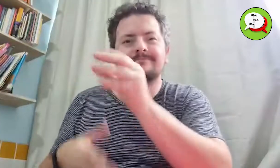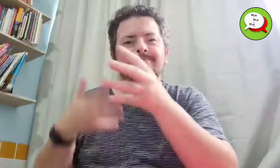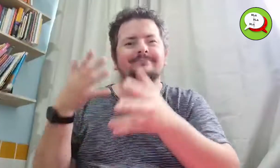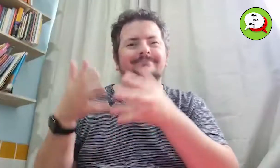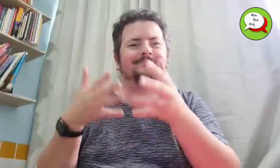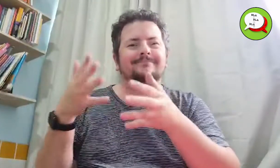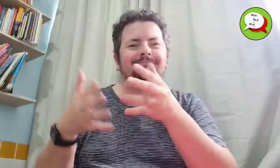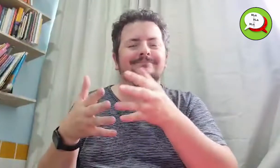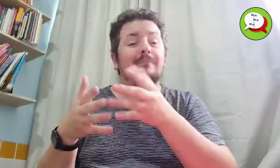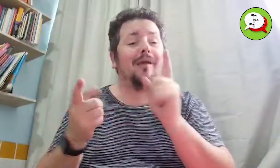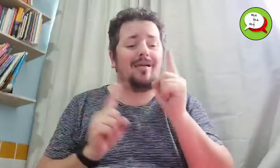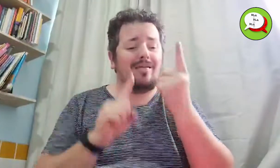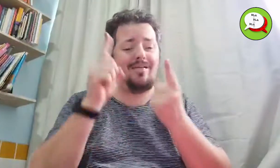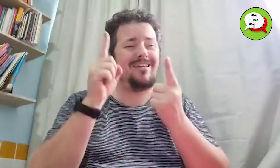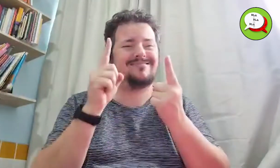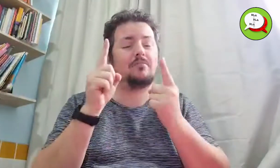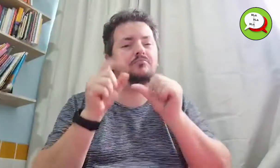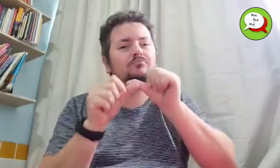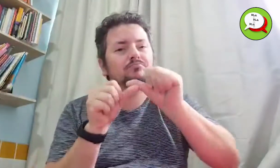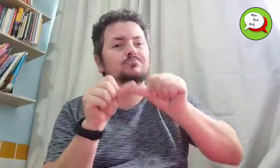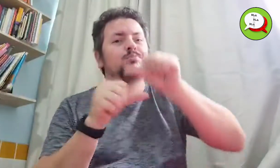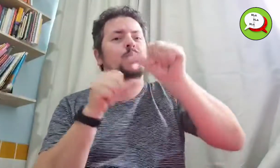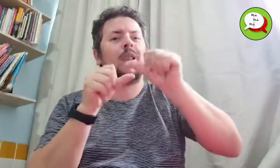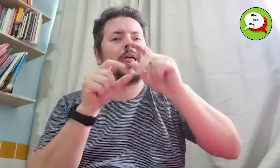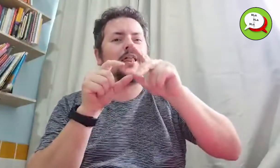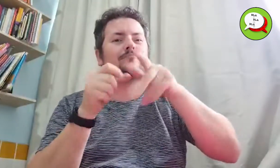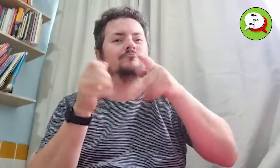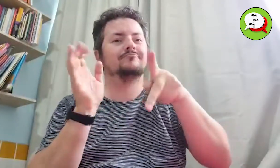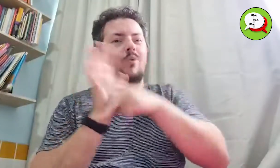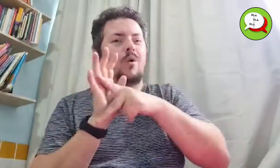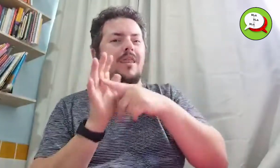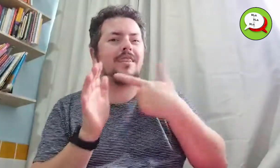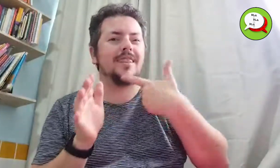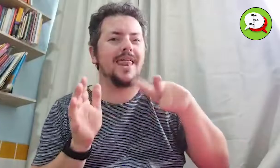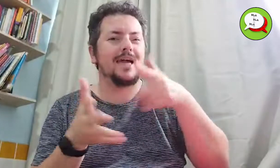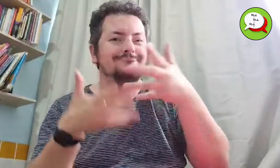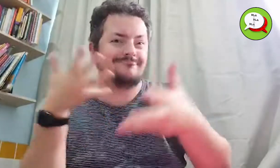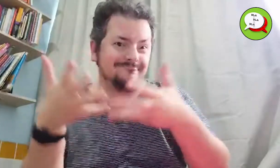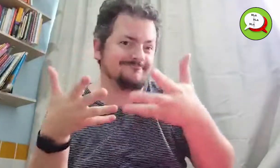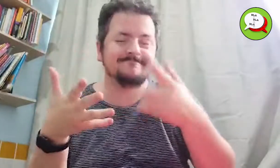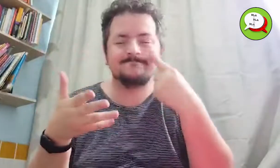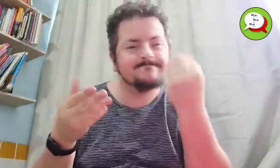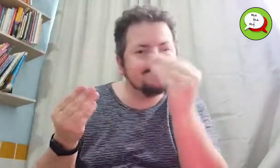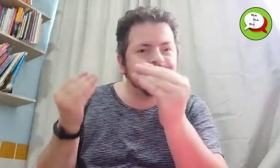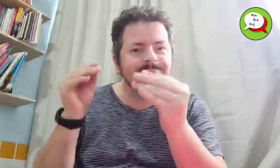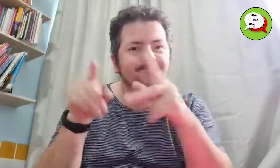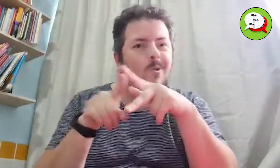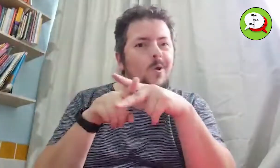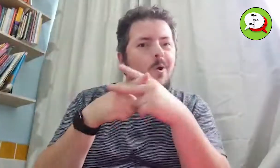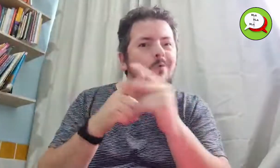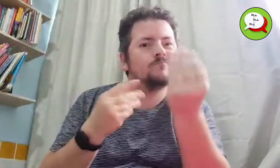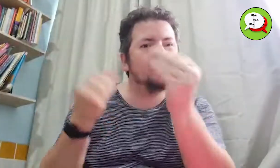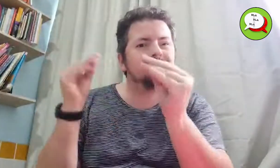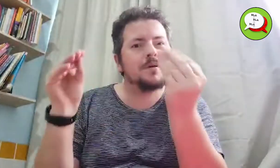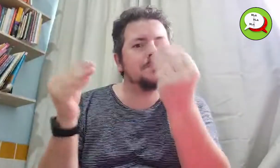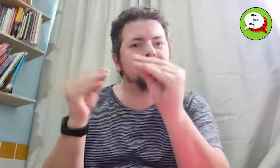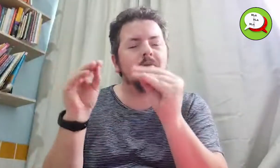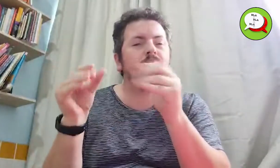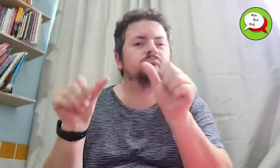comunicar, como se comunicar. Claro que ele também fazia um uso de gestos, né? Mas depois eu fui corrigindo e ele